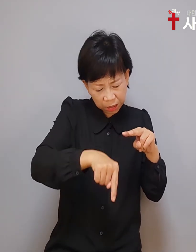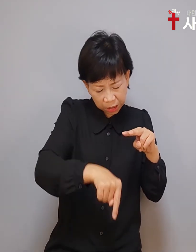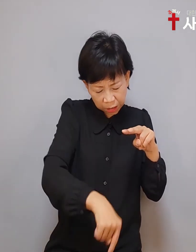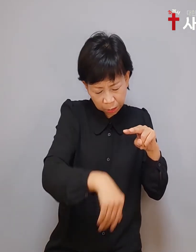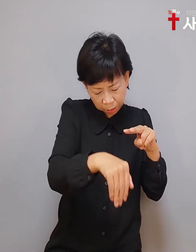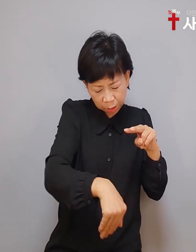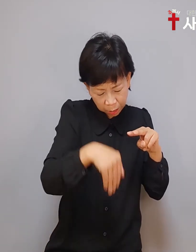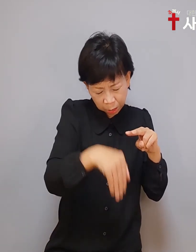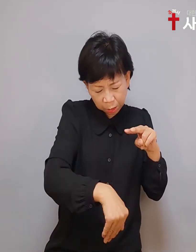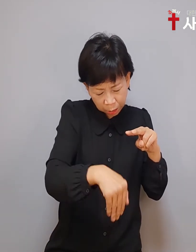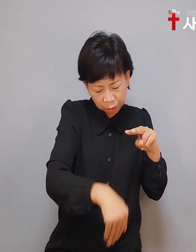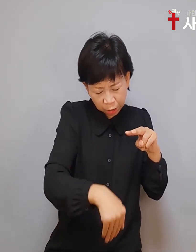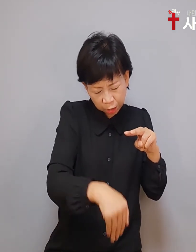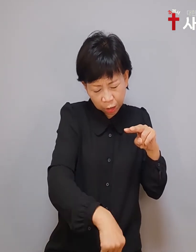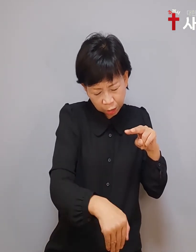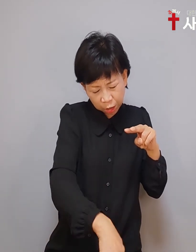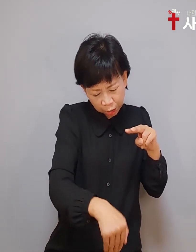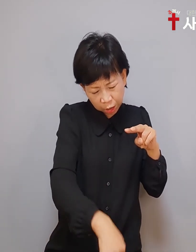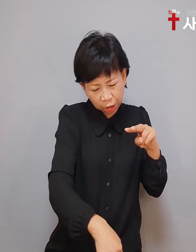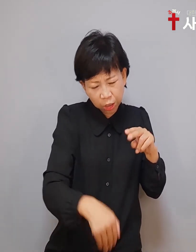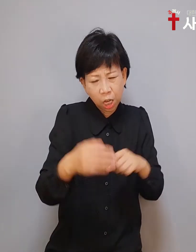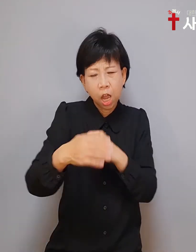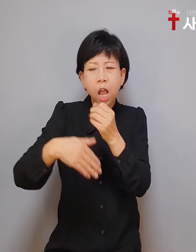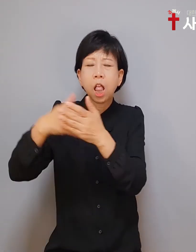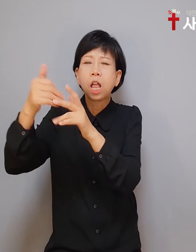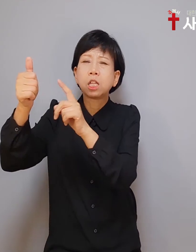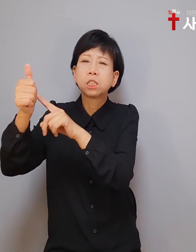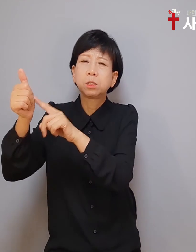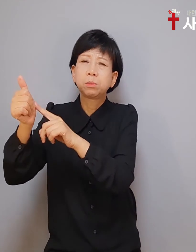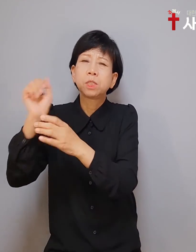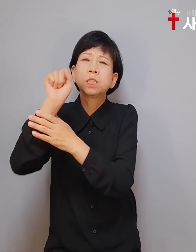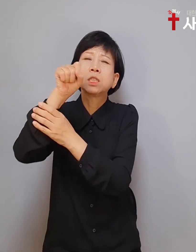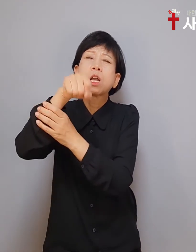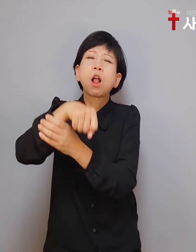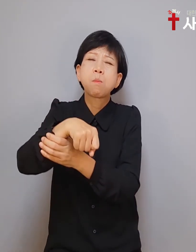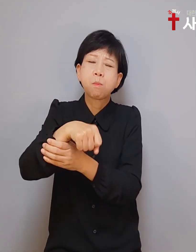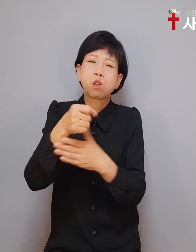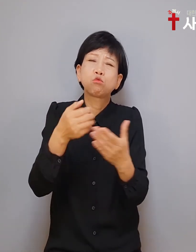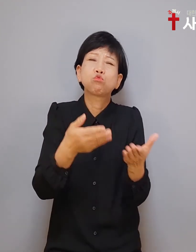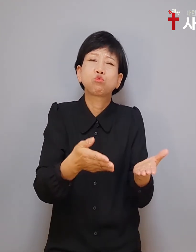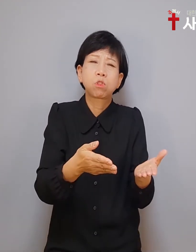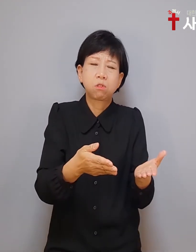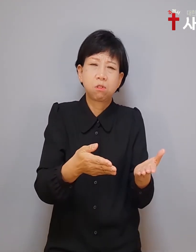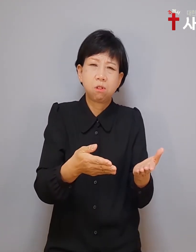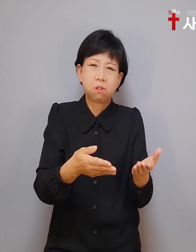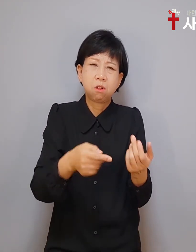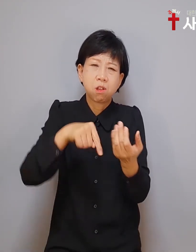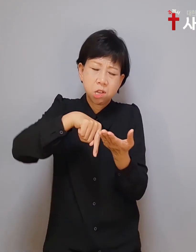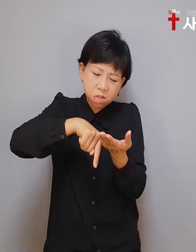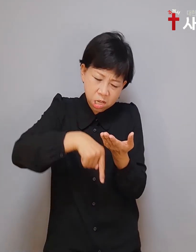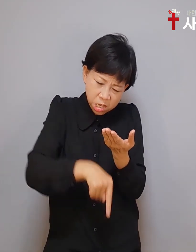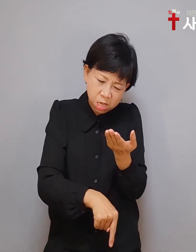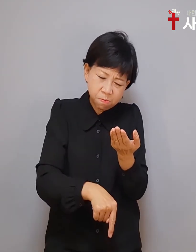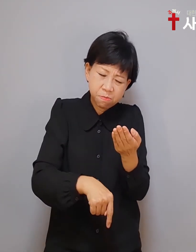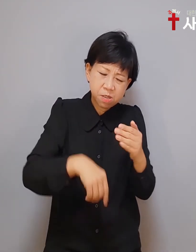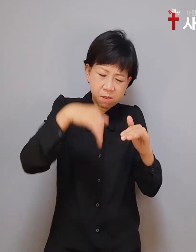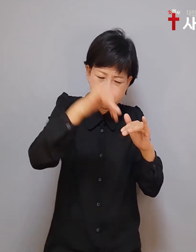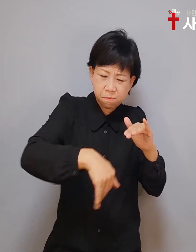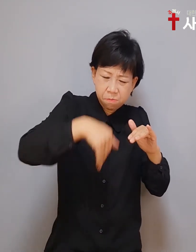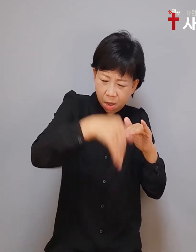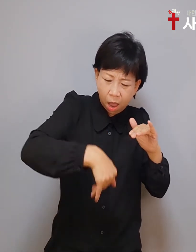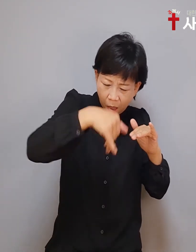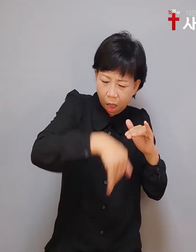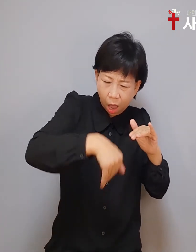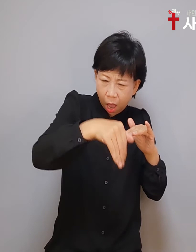거두리라. 더 깊이 파라. 록펠러는 이 말을 듣고 믿었습니다. 그리고 폐광을 더 깊이